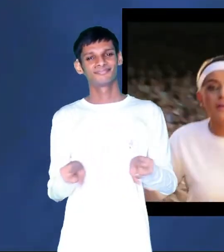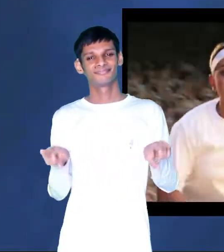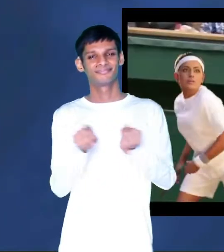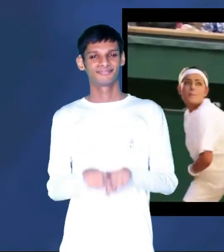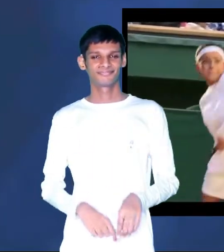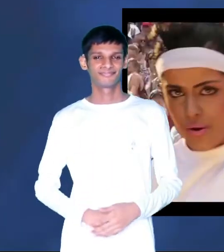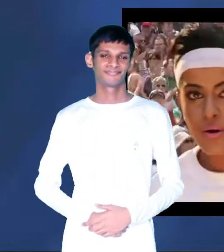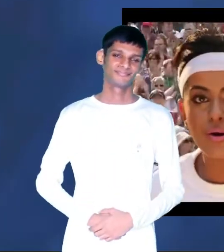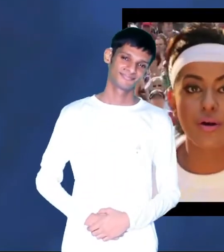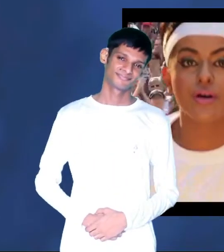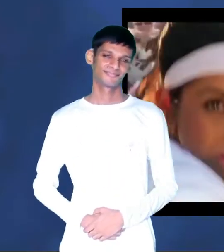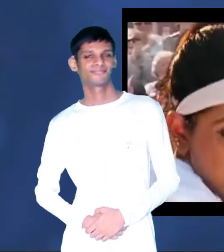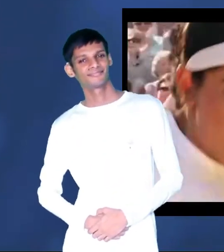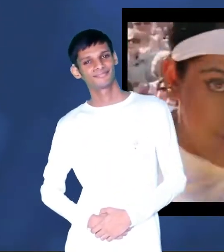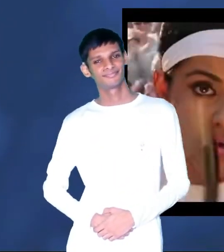हैं।